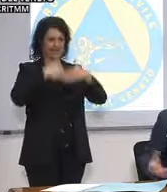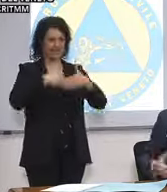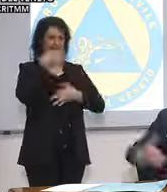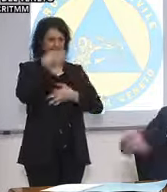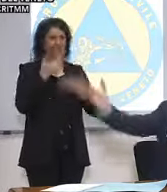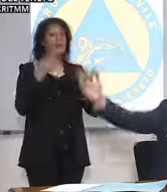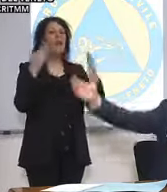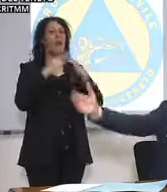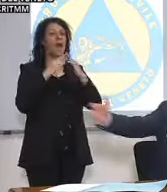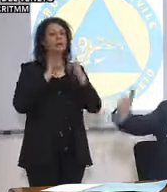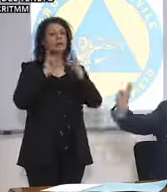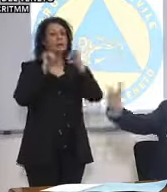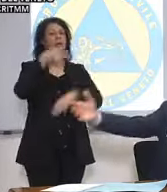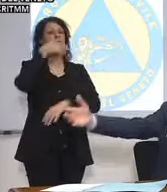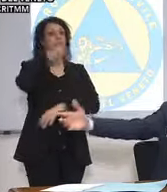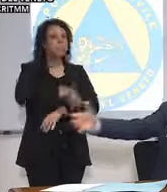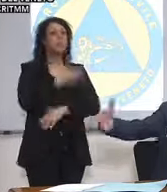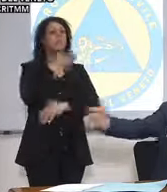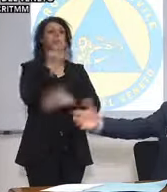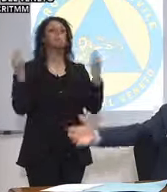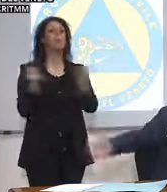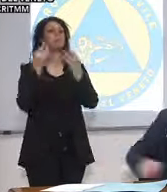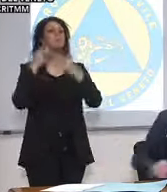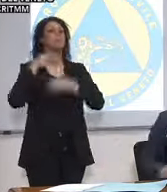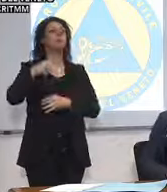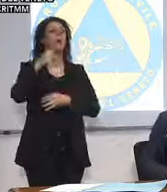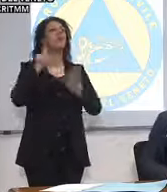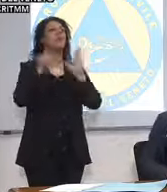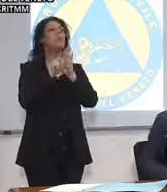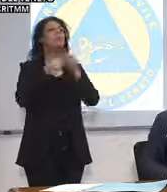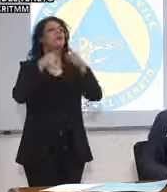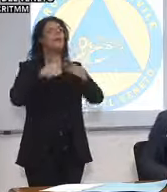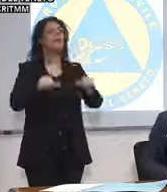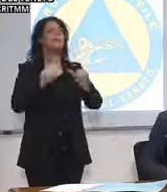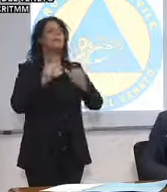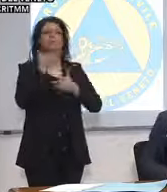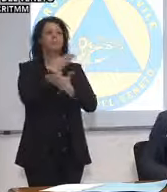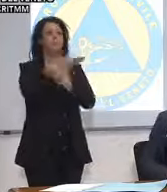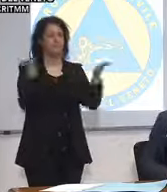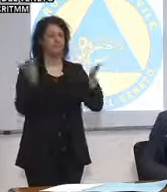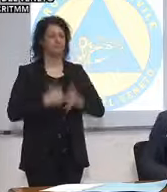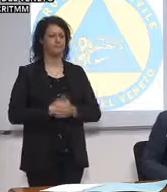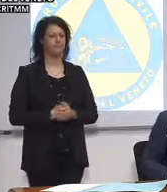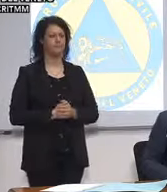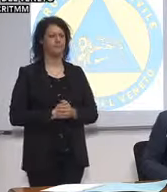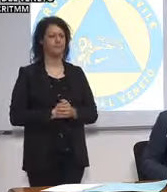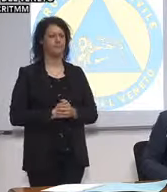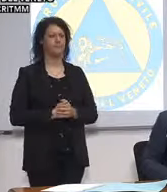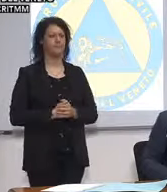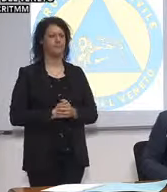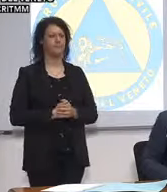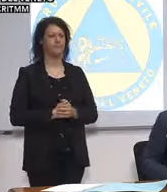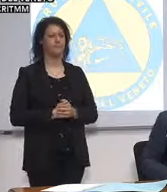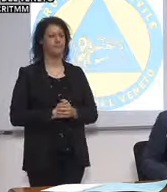casa e si va a farsi la passeggiata dove si vuole nel territorio comunale, e relativamente alle disposizioni